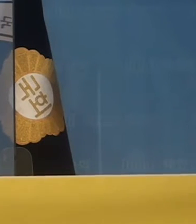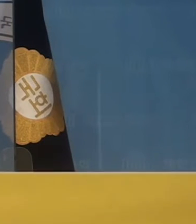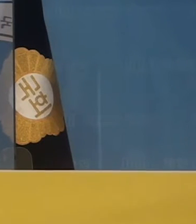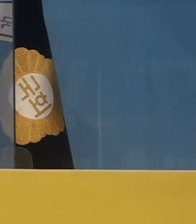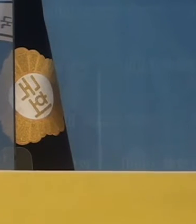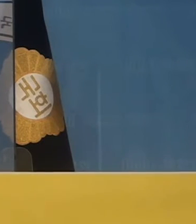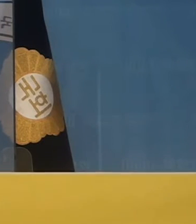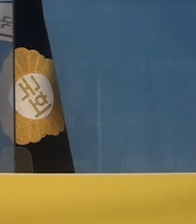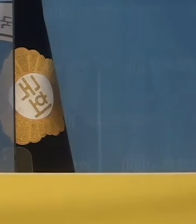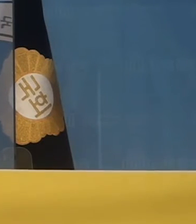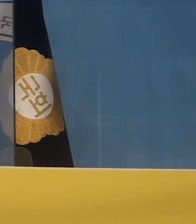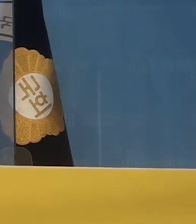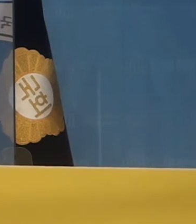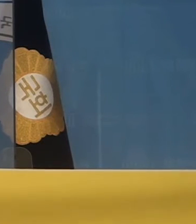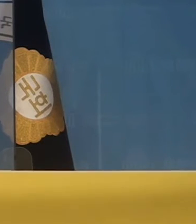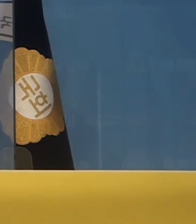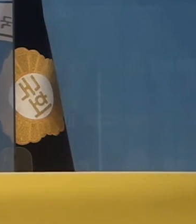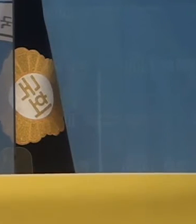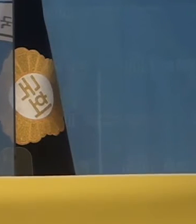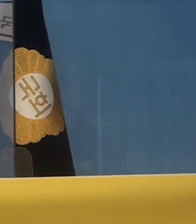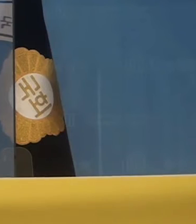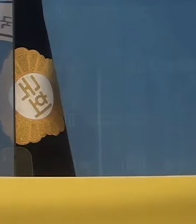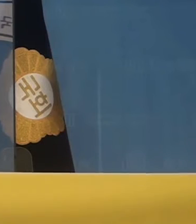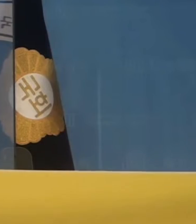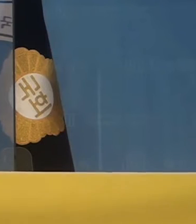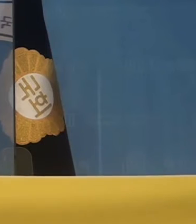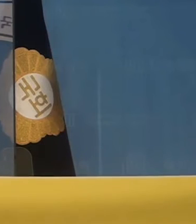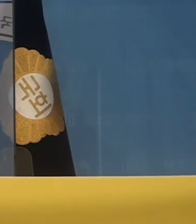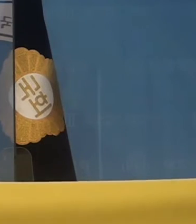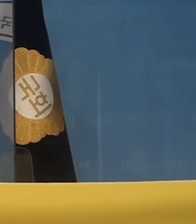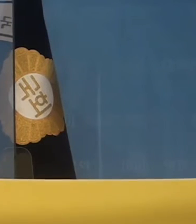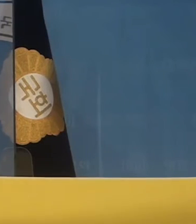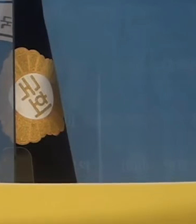수도 있어. 꼭 38만이 나와야 되는 법은 없어.